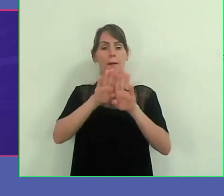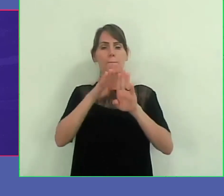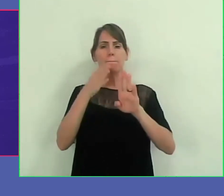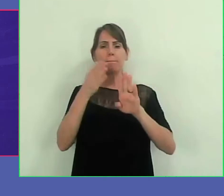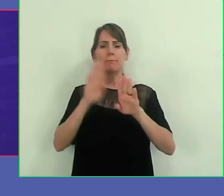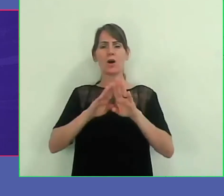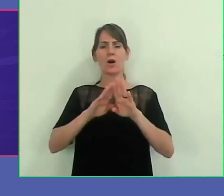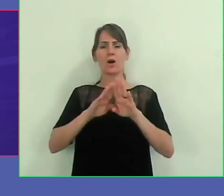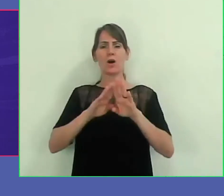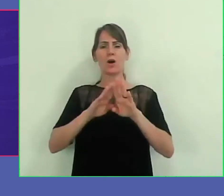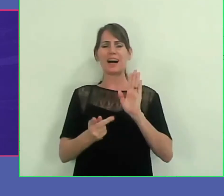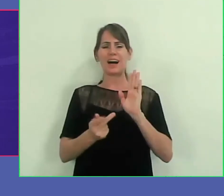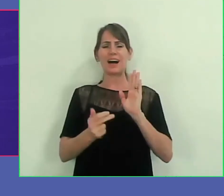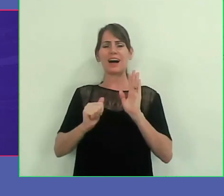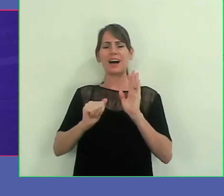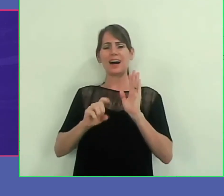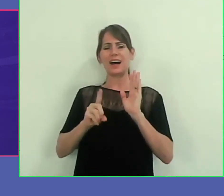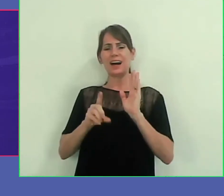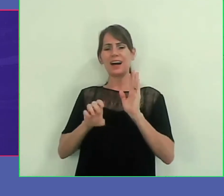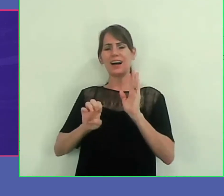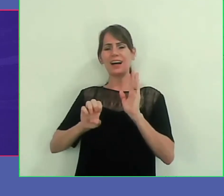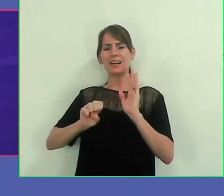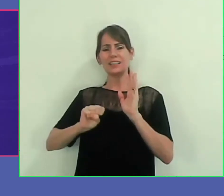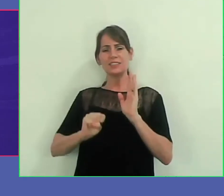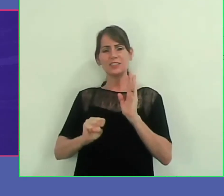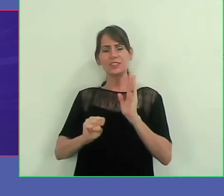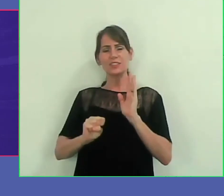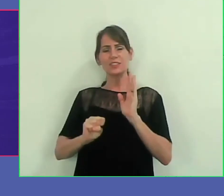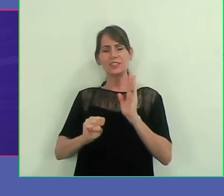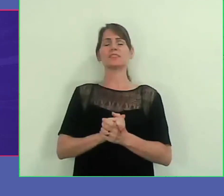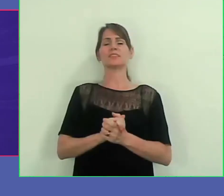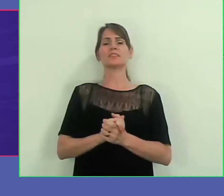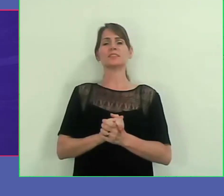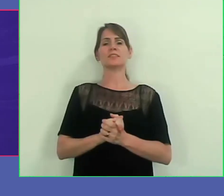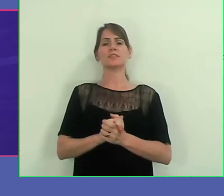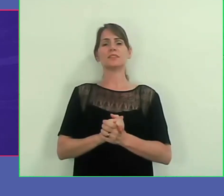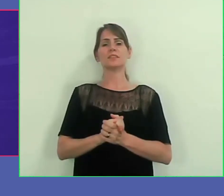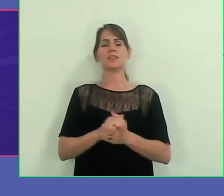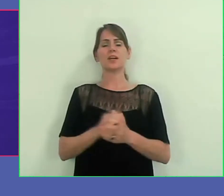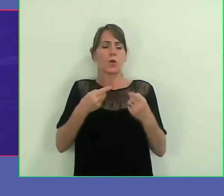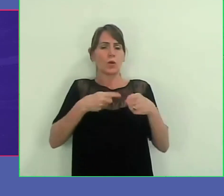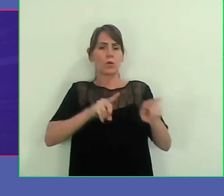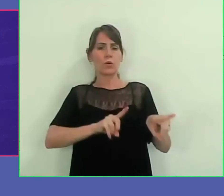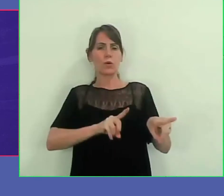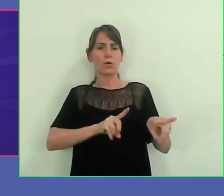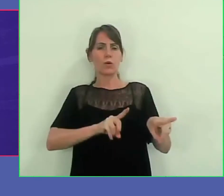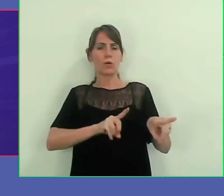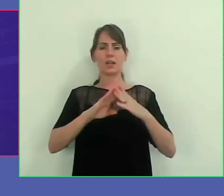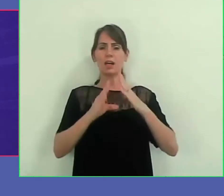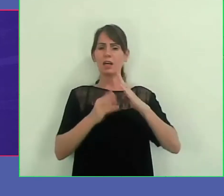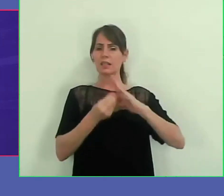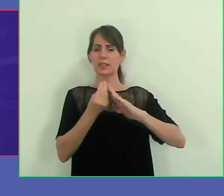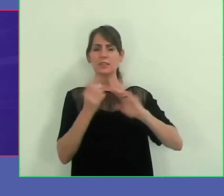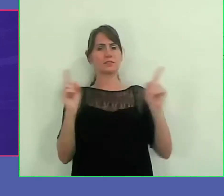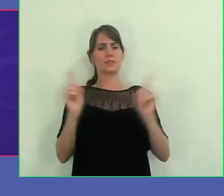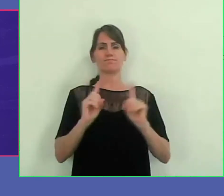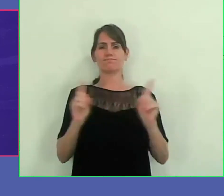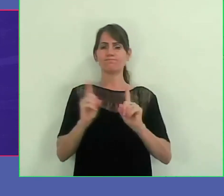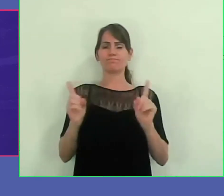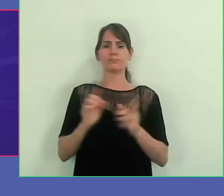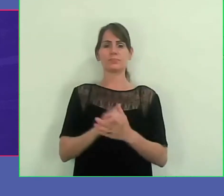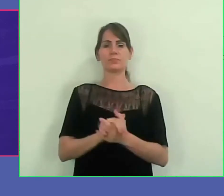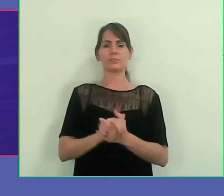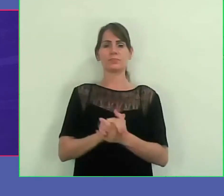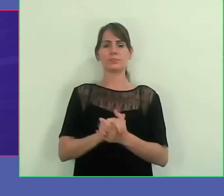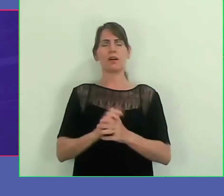16, as portas do Hades não prevalecerão contra ela. Irmãos, quem é a